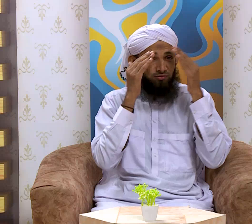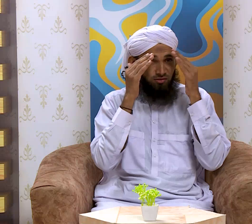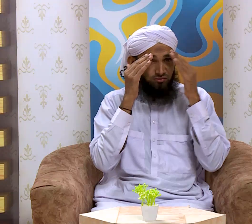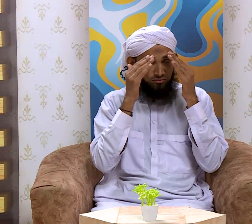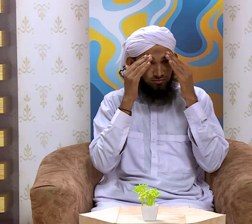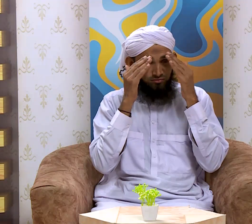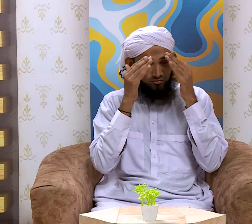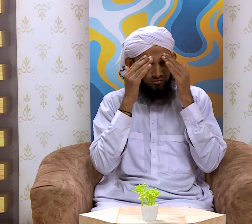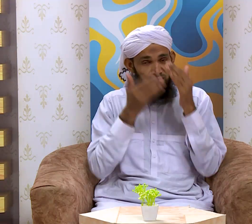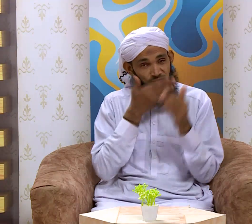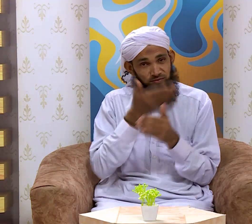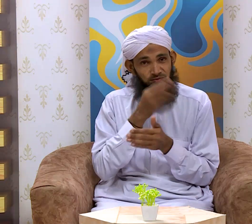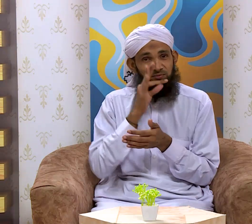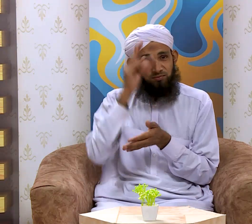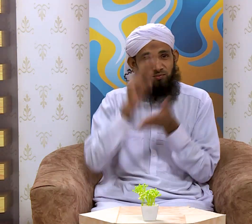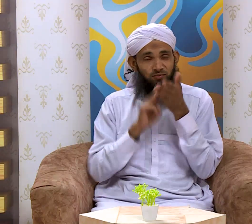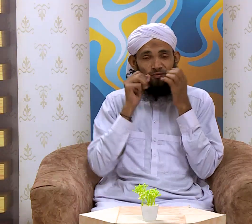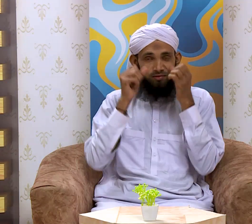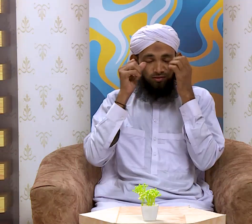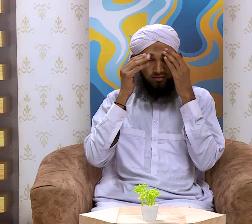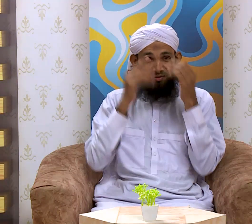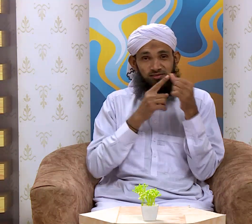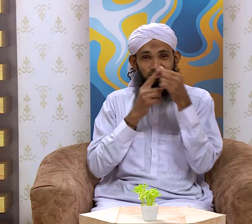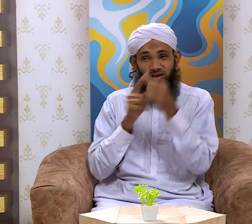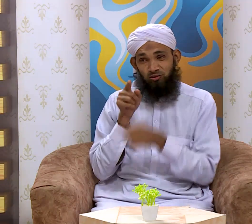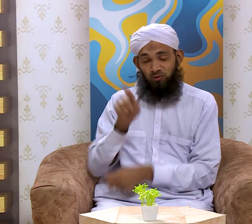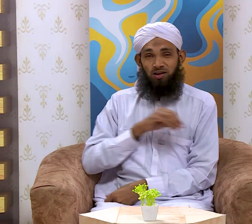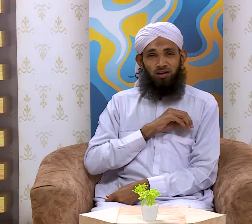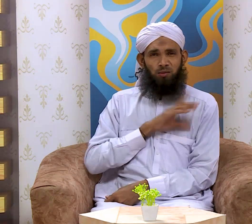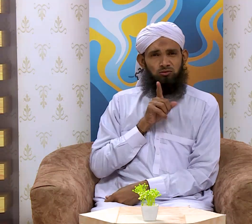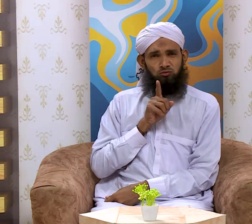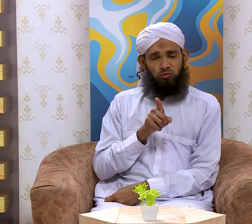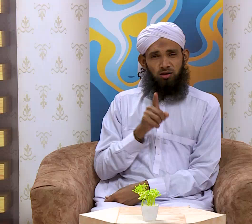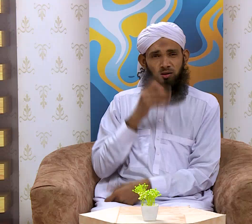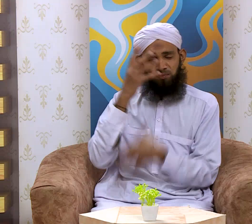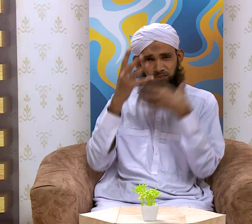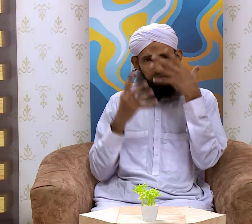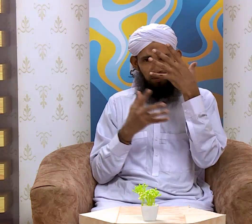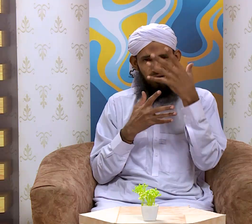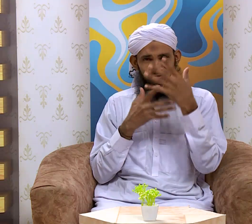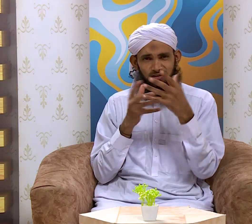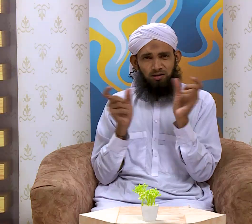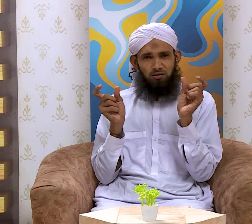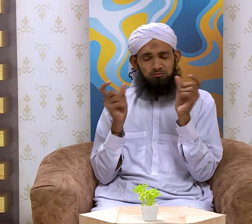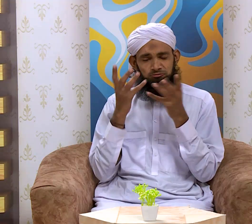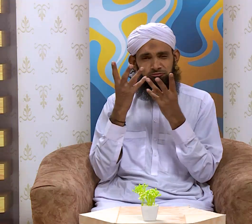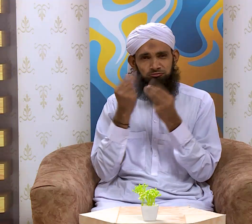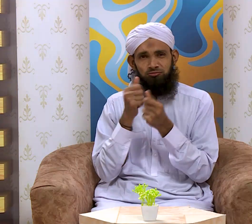گا۔ فرمایا پھر تو یہ عمل تمہاری پریشانیوں کو کفایت کرے گا اور تمہاری مغفرت